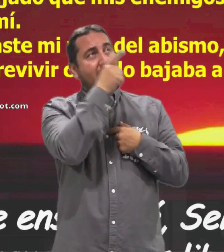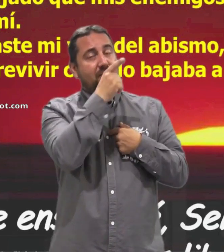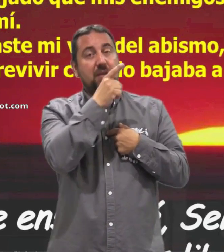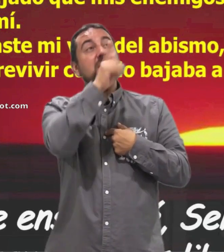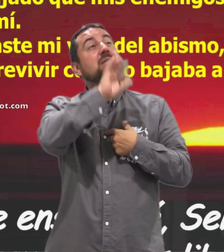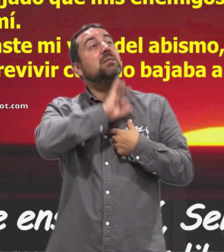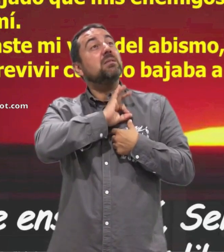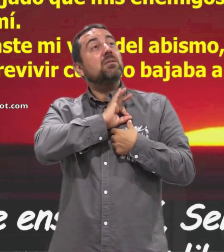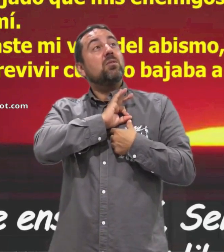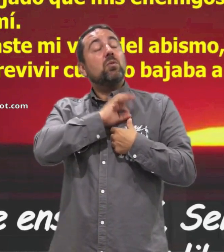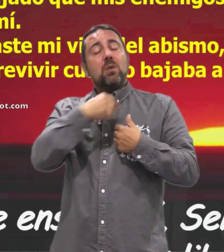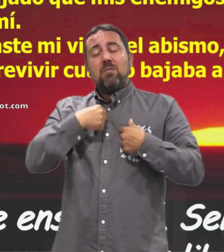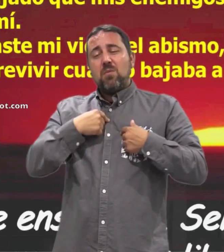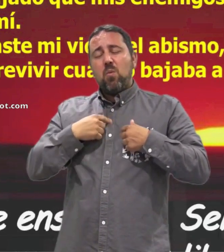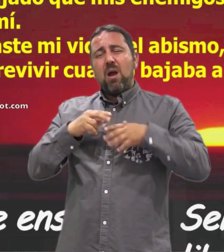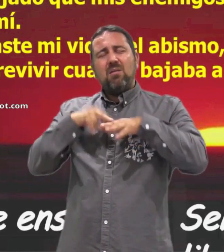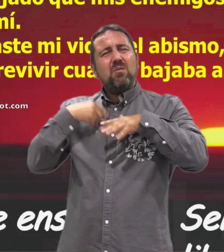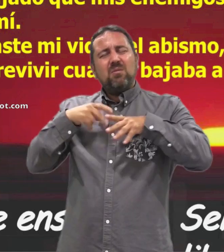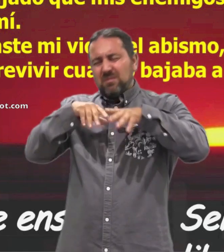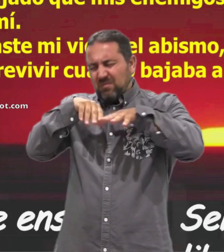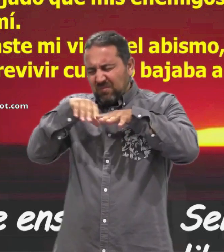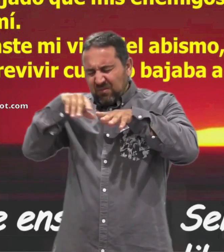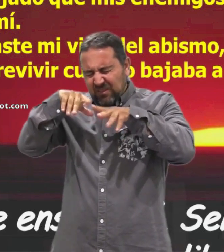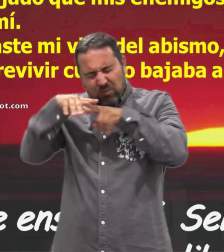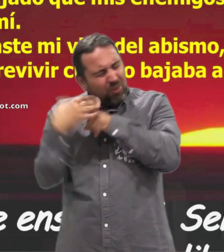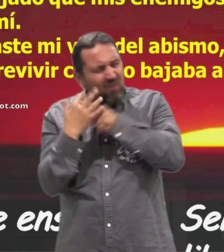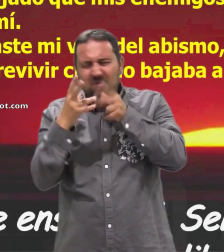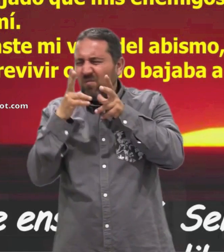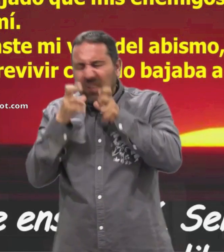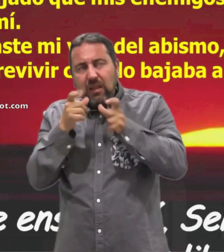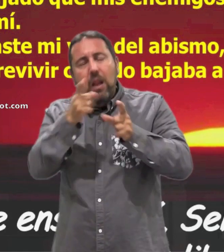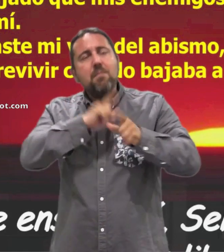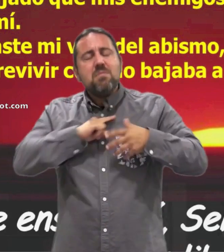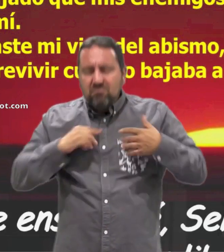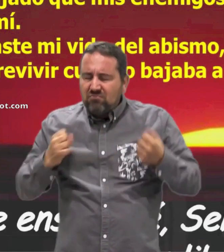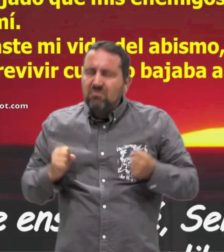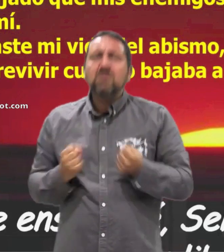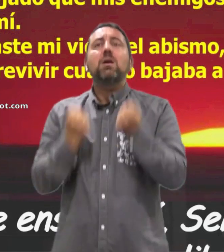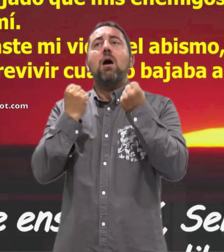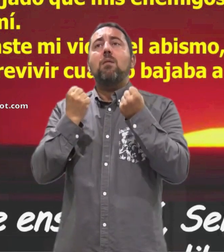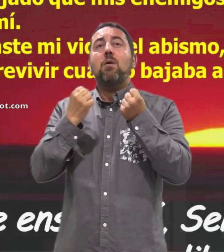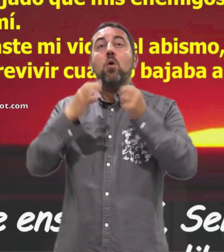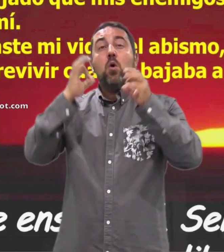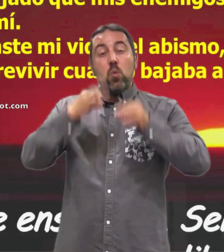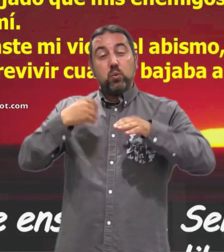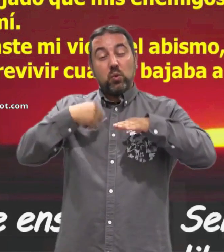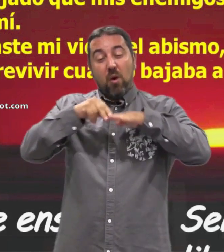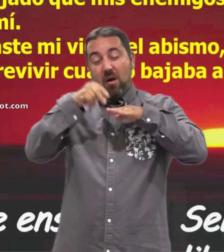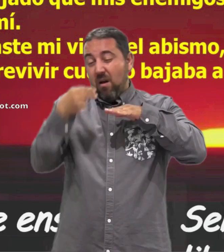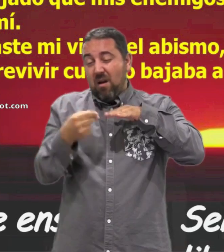mí. Señor, sacaste mi vida del abismo. Me hiciste revivir cuando bajaba a